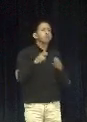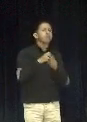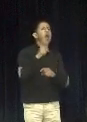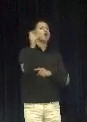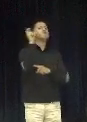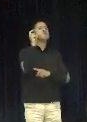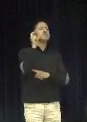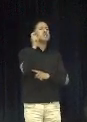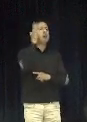الإشارة.